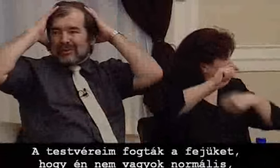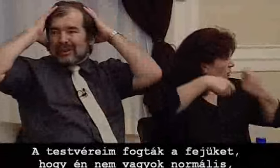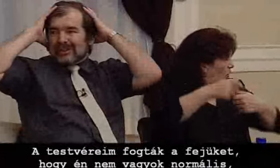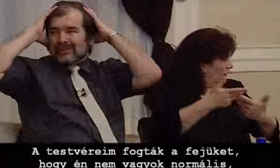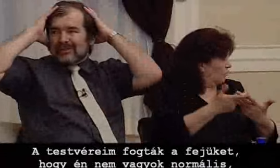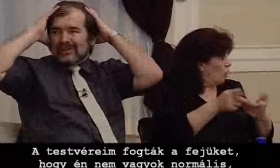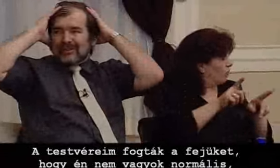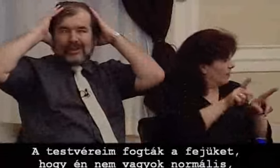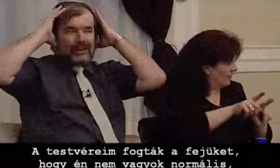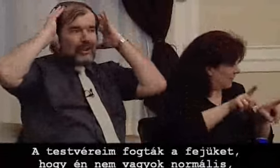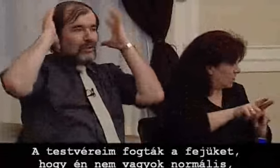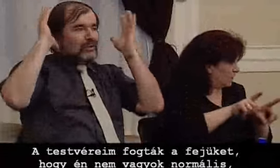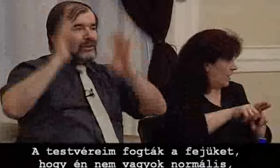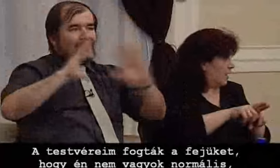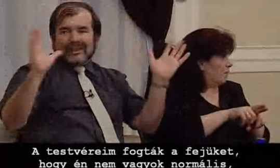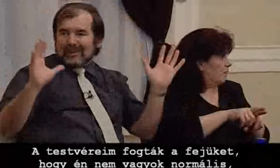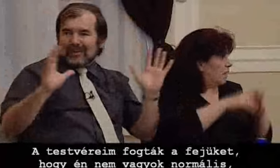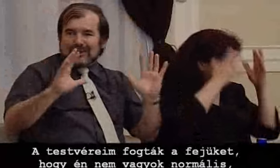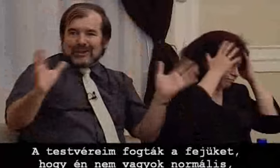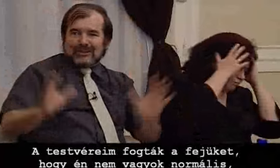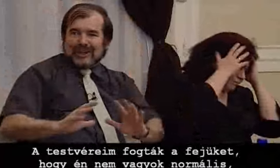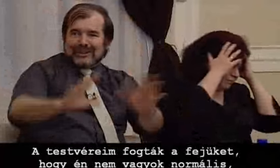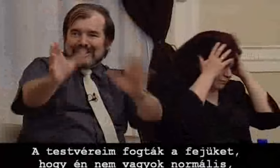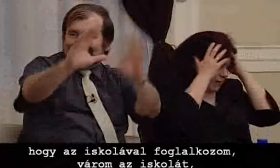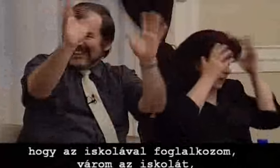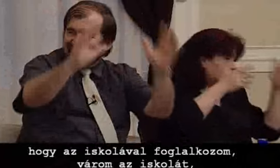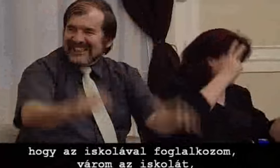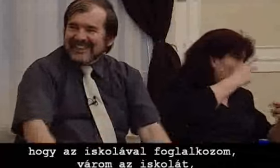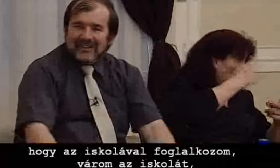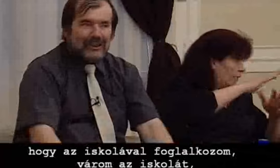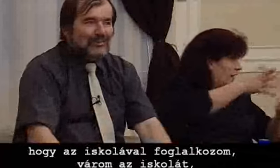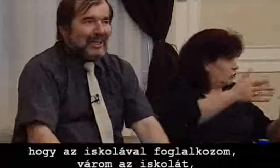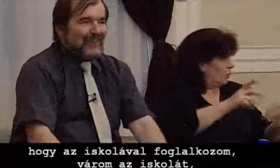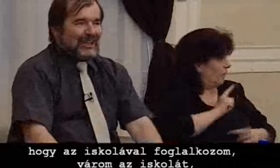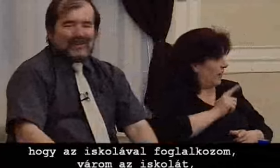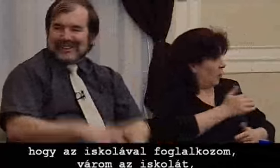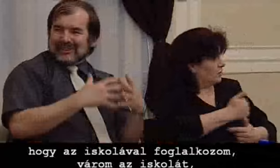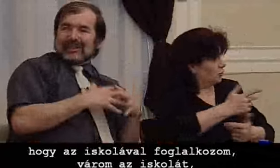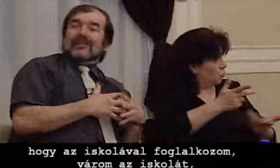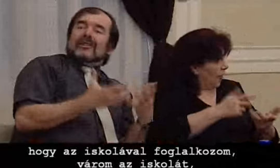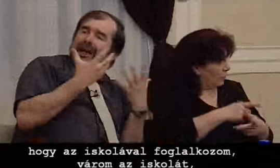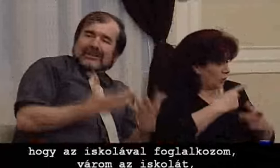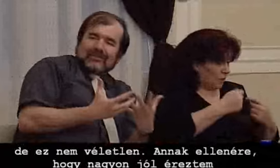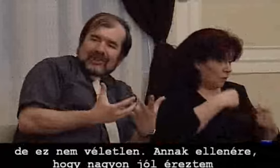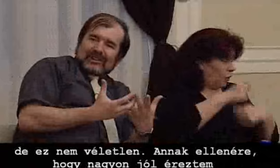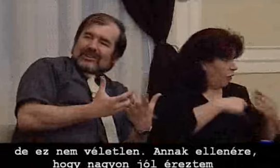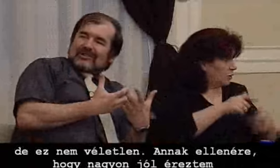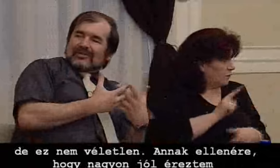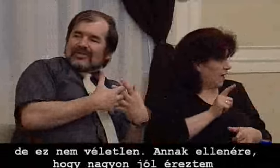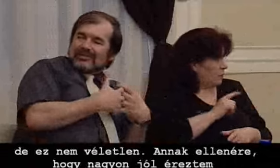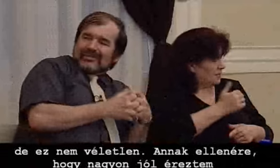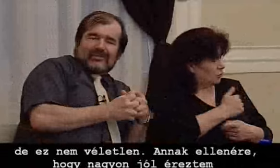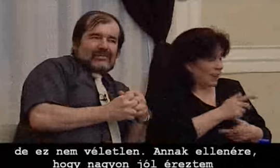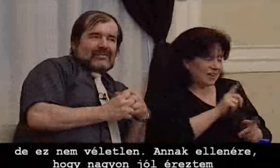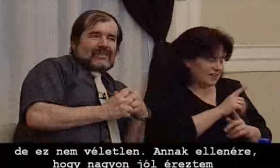És a testvéreim meg már fogták a fejüket, hogy hát nem vagyok én normális, hogy az iskolával foglalkozom, és várom az iskolát, de